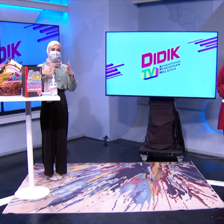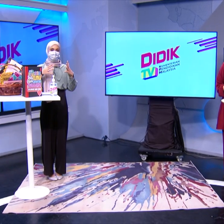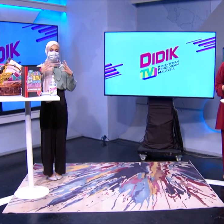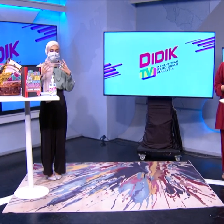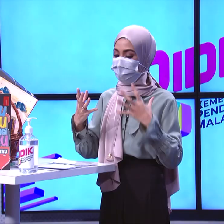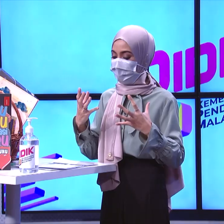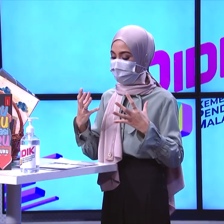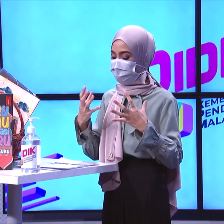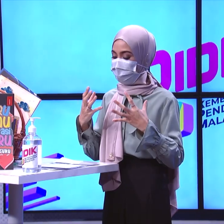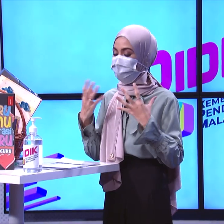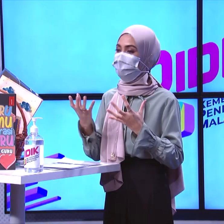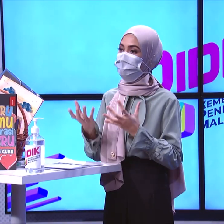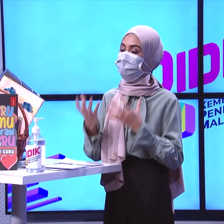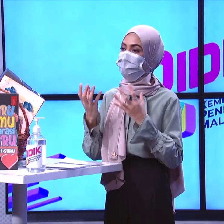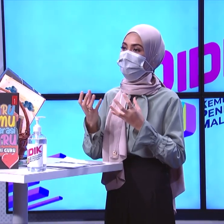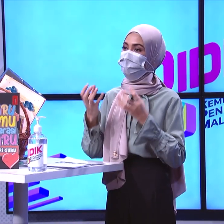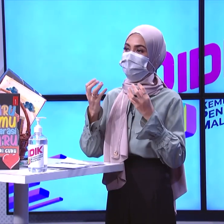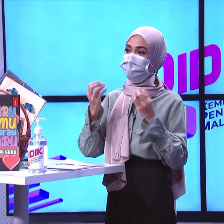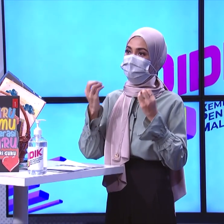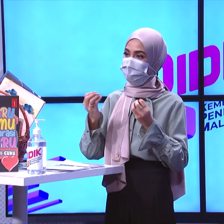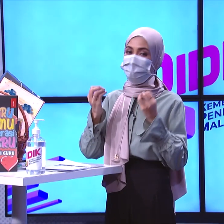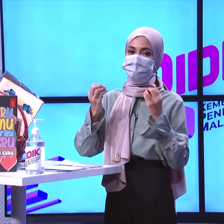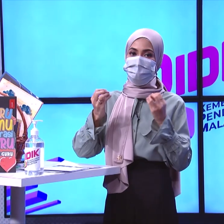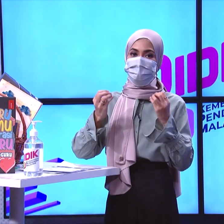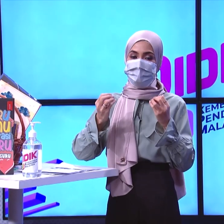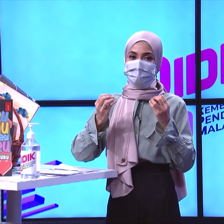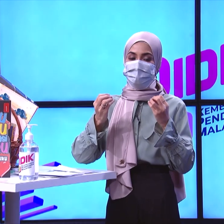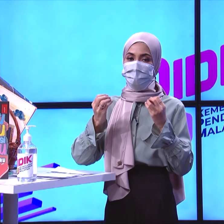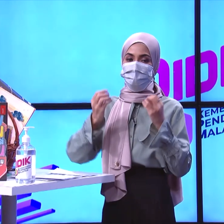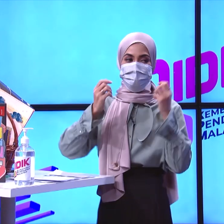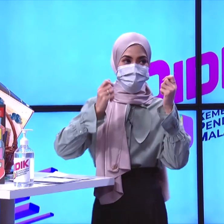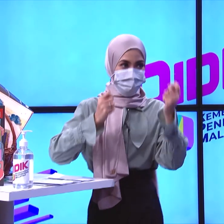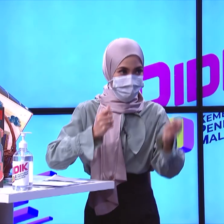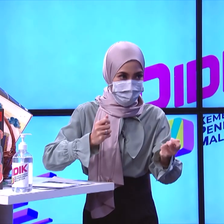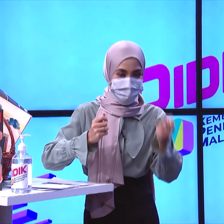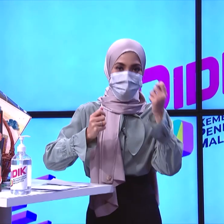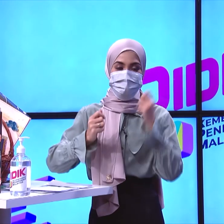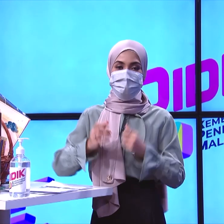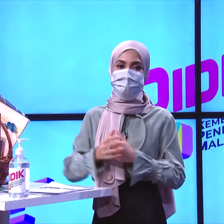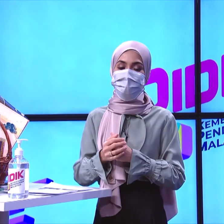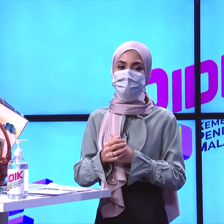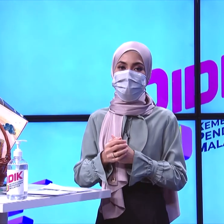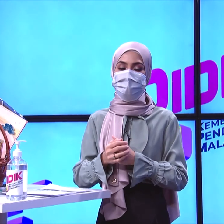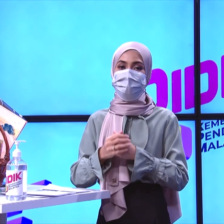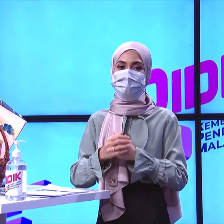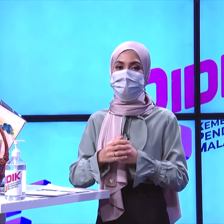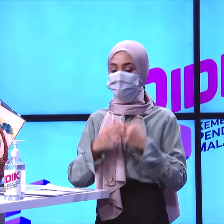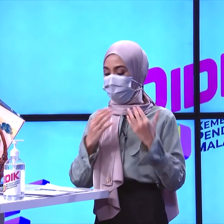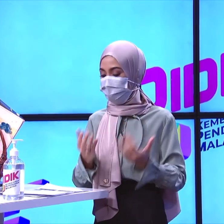akan melakukan sesi pengajaran dalam bahasa isyarat kitena apa jemput klien untuk Abu keplitek muka kerana apa